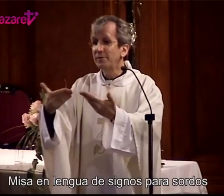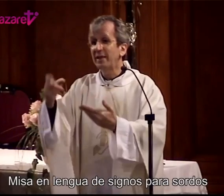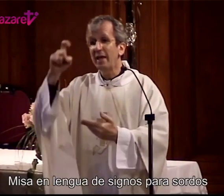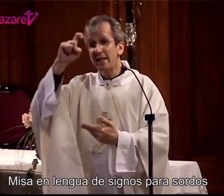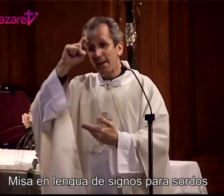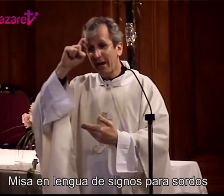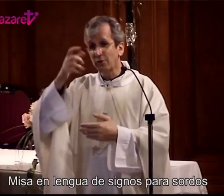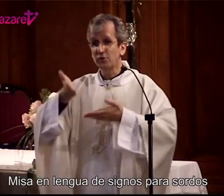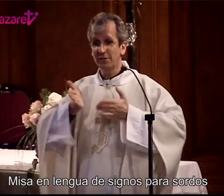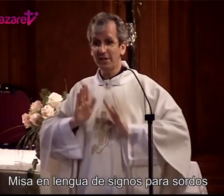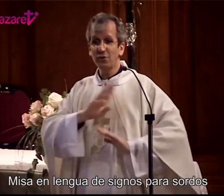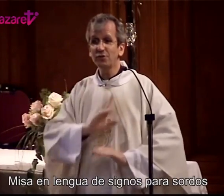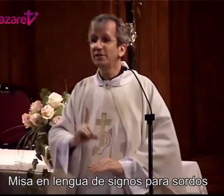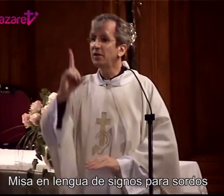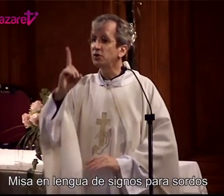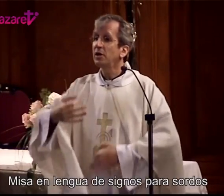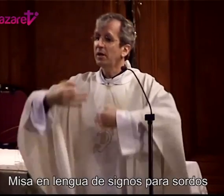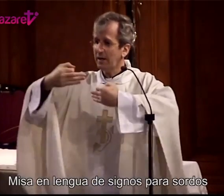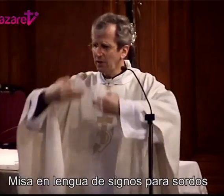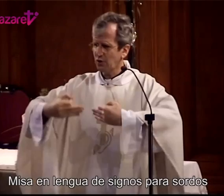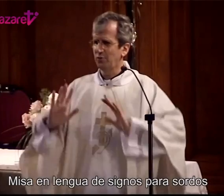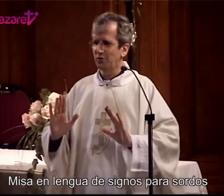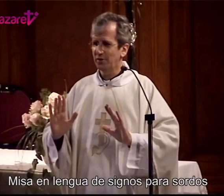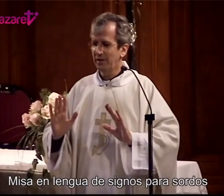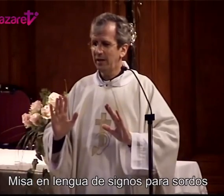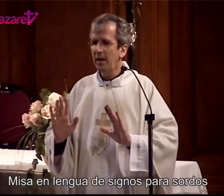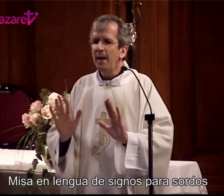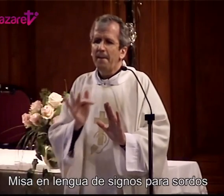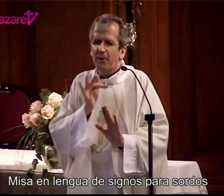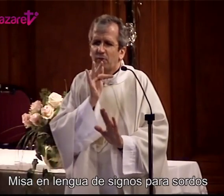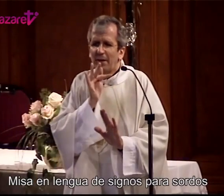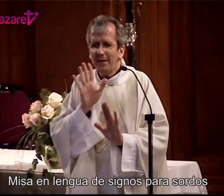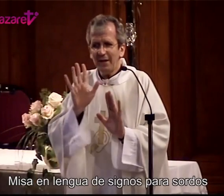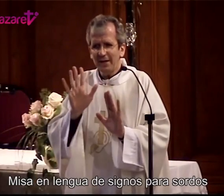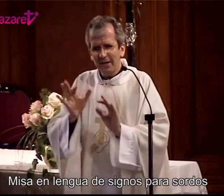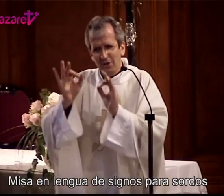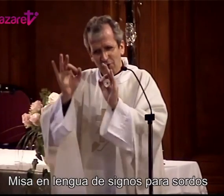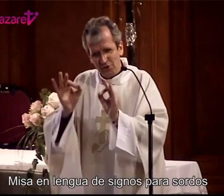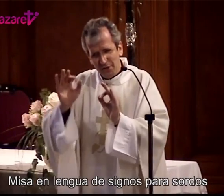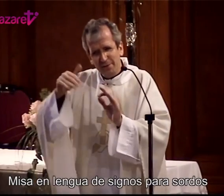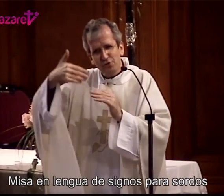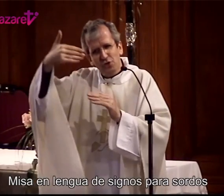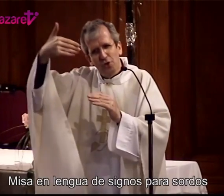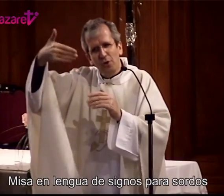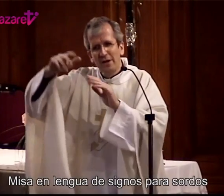de llamarnos hijos de Dios, y lo somos. Pero todavía no sabemos cómo